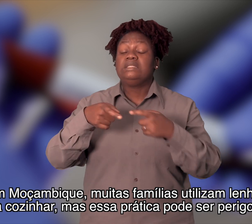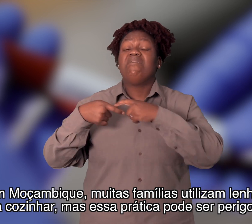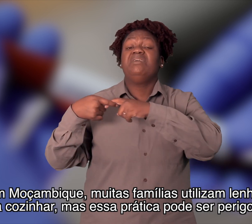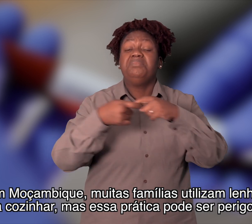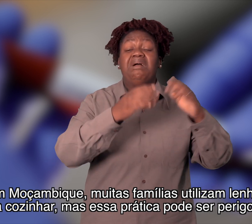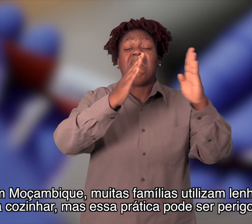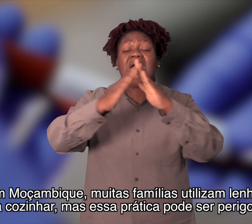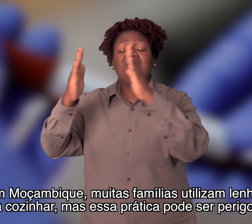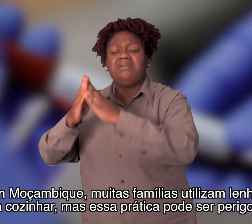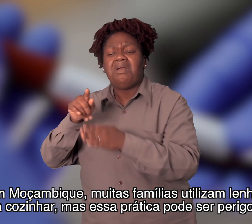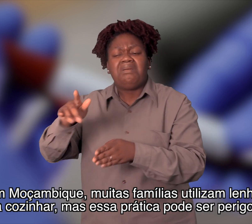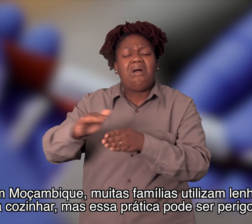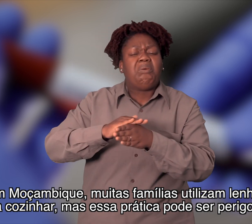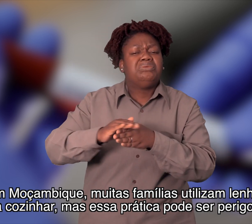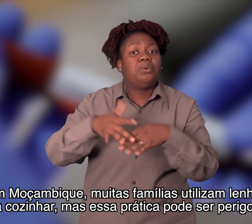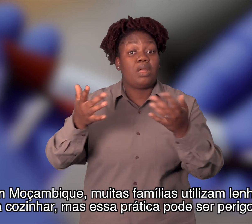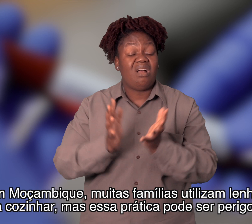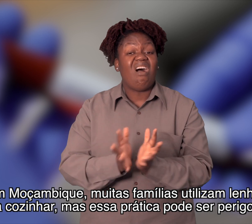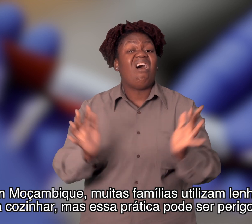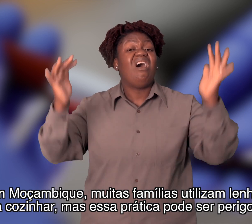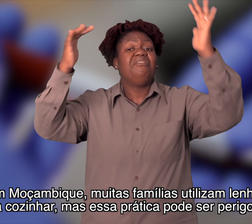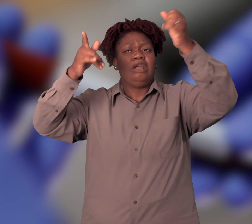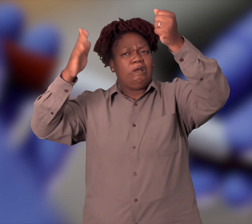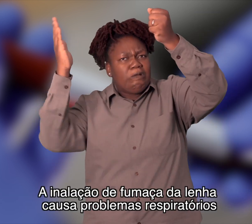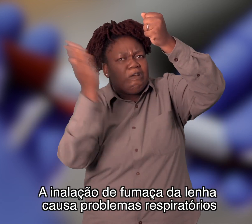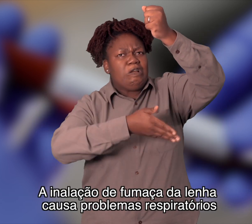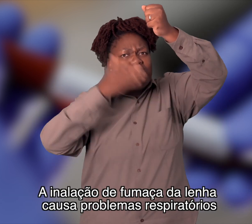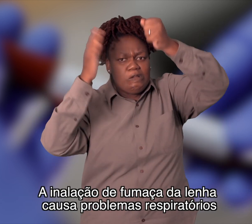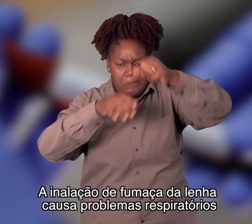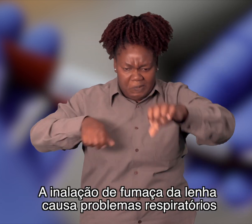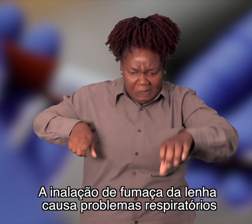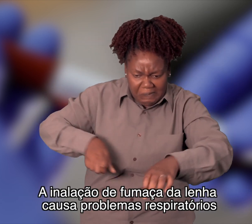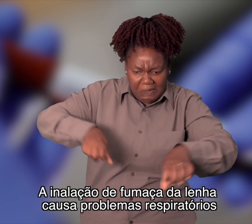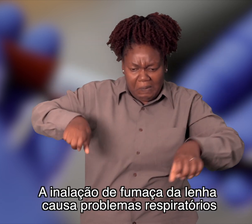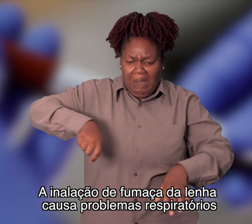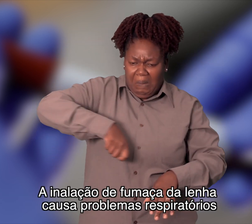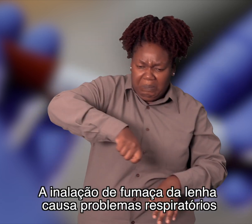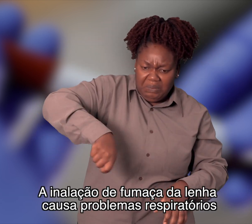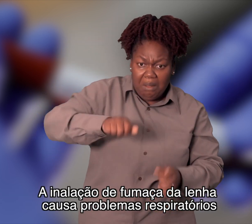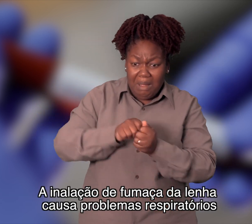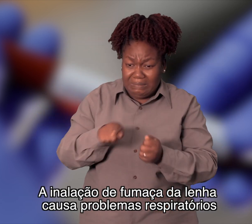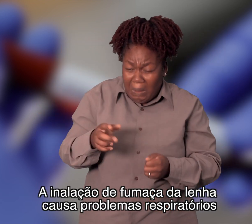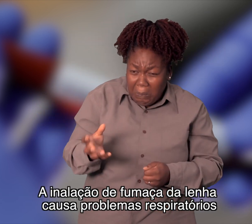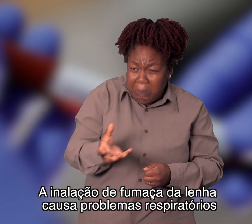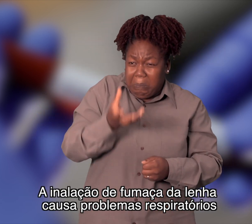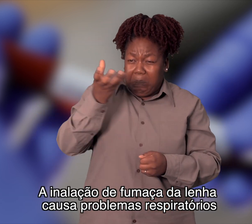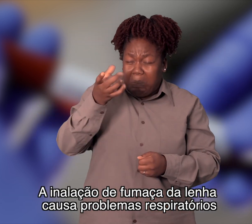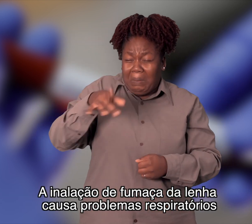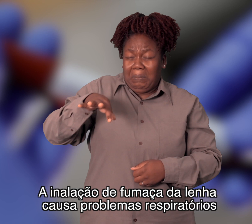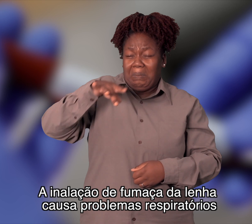para cozinhar, mas essa prática pode ser perigosa. A inalação de fumaça da lenha pode causar problemas respiratórios